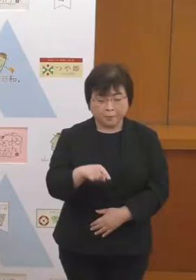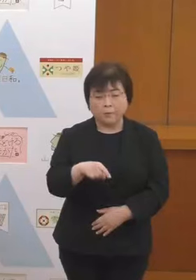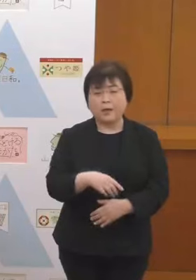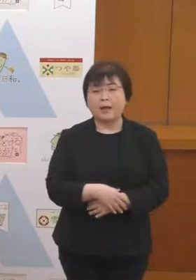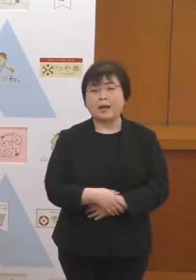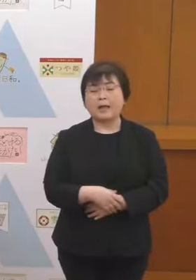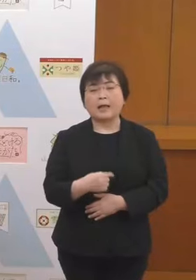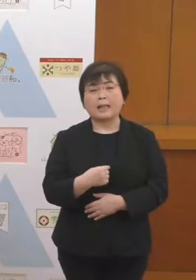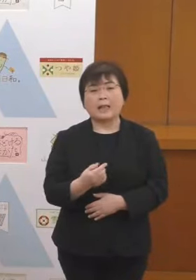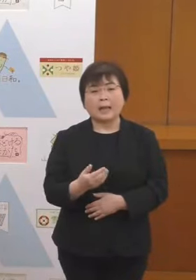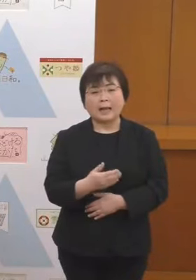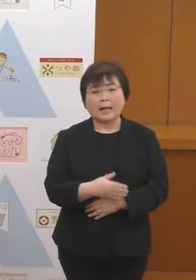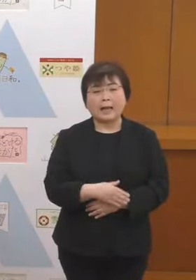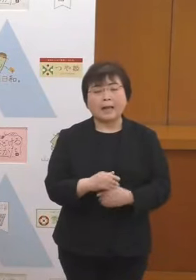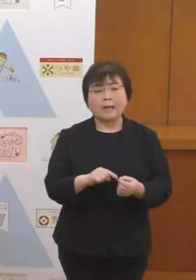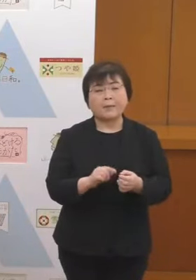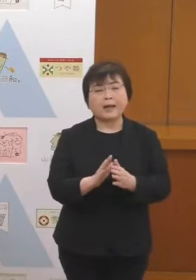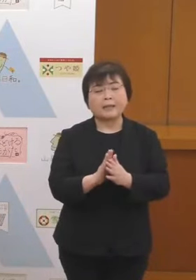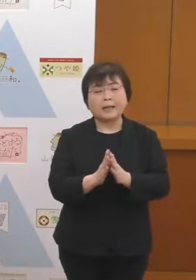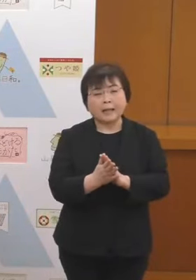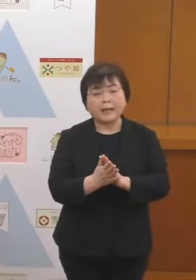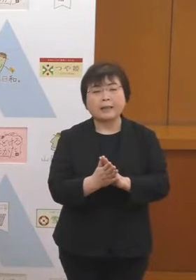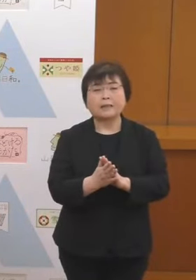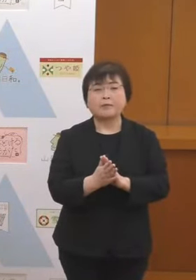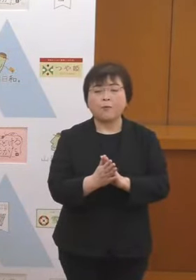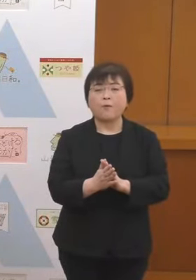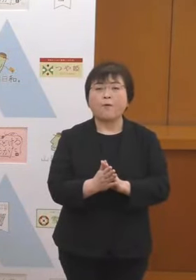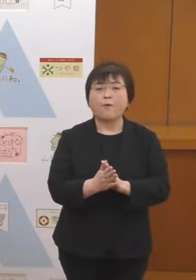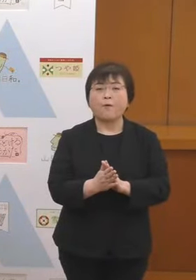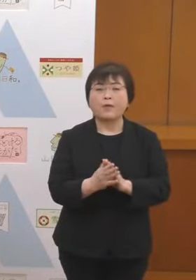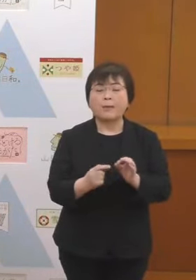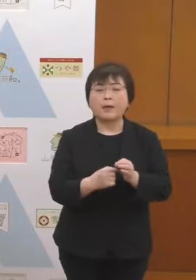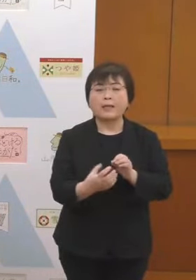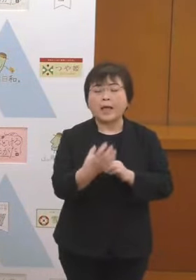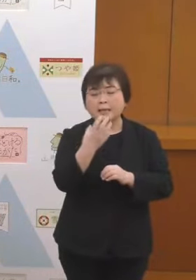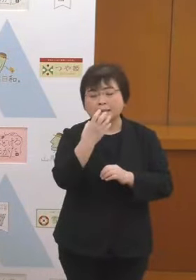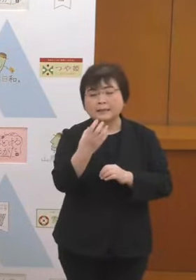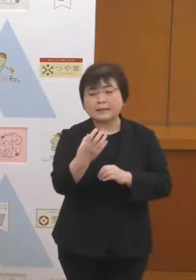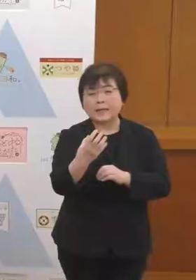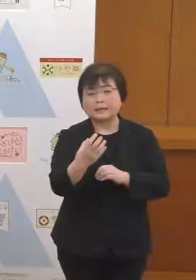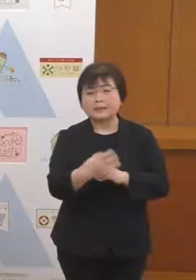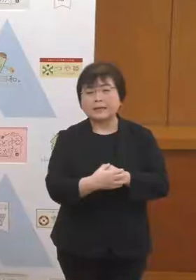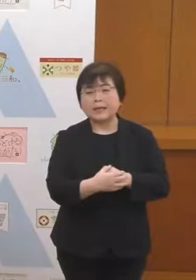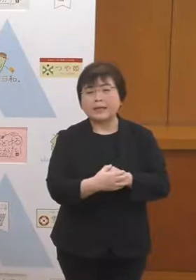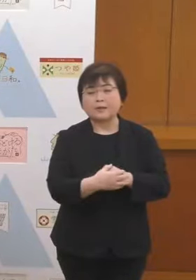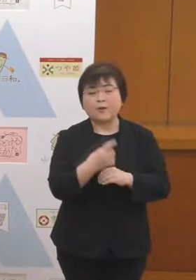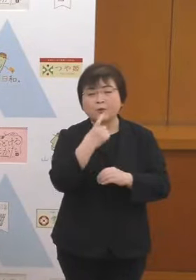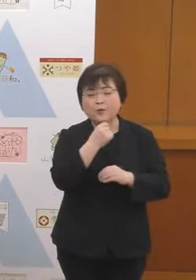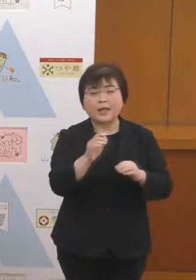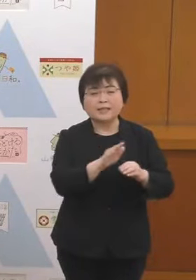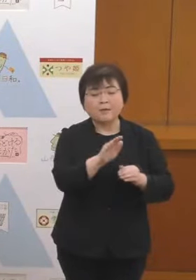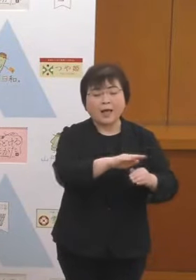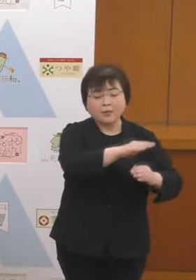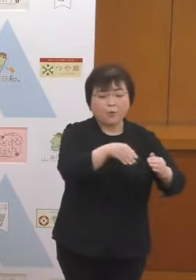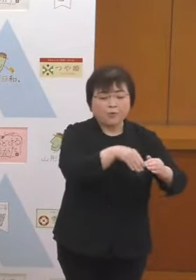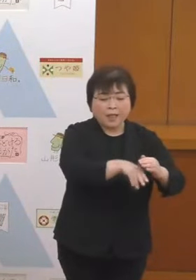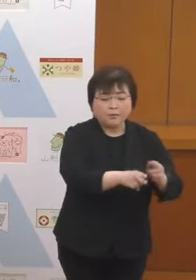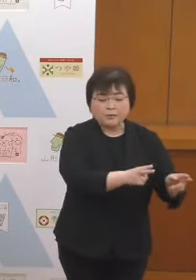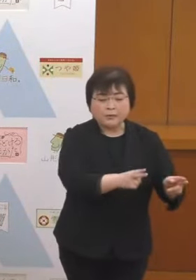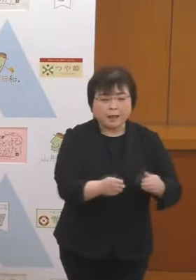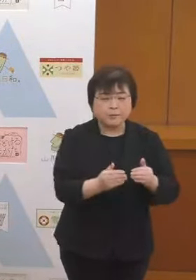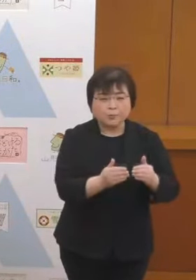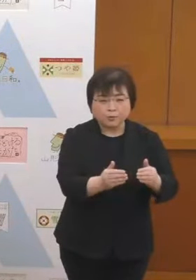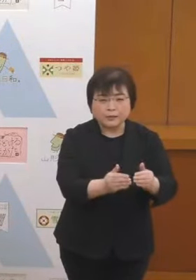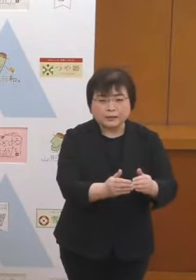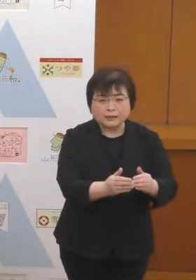は私から本件における山形新幹線米沢トンネル過小の整備促進と